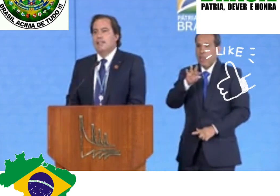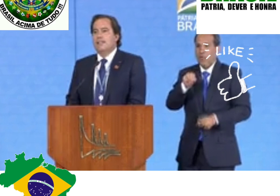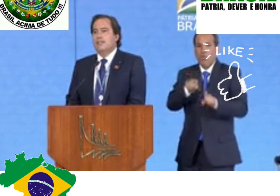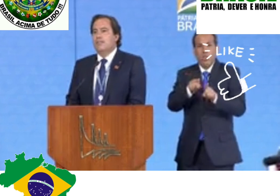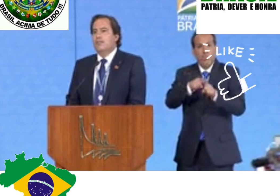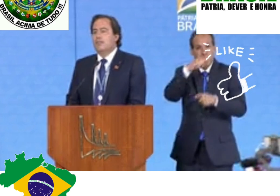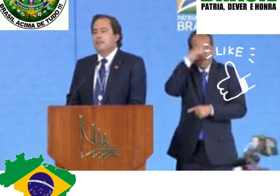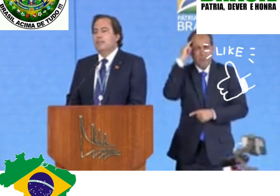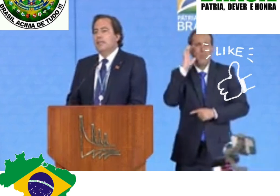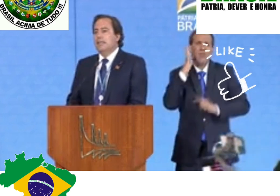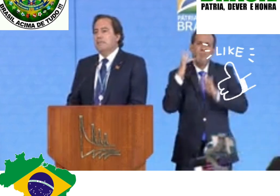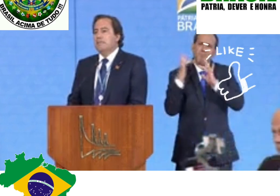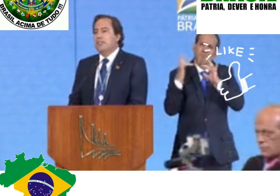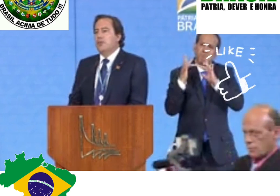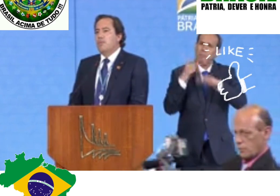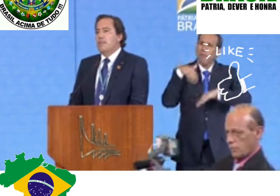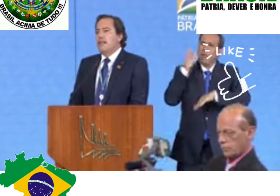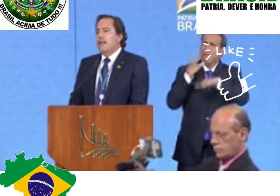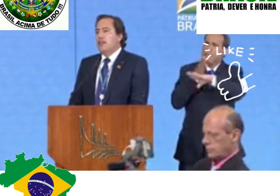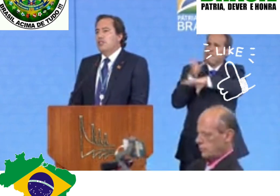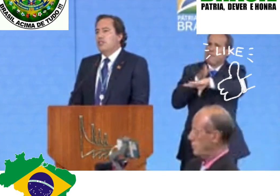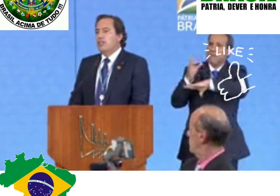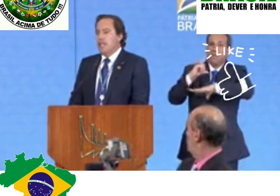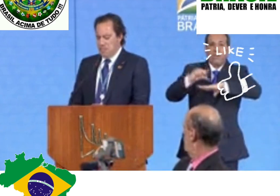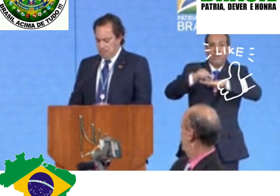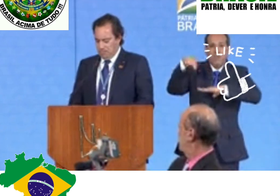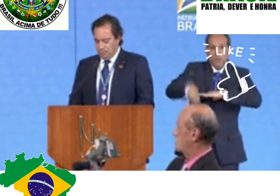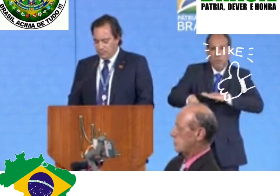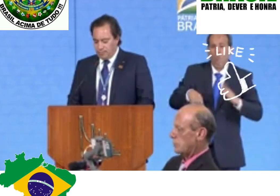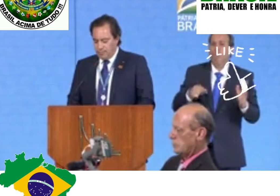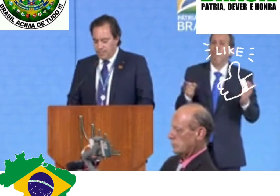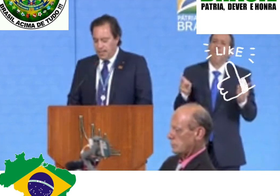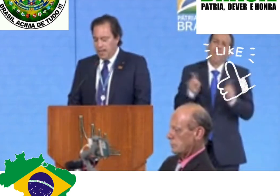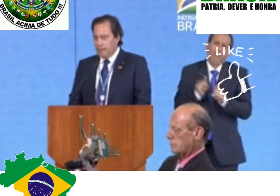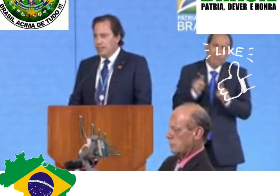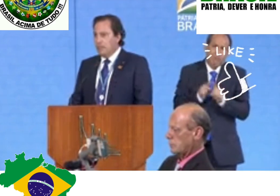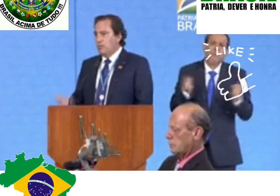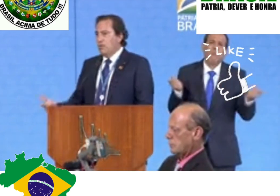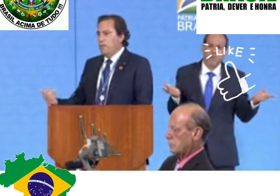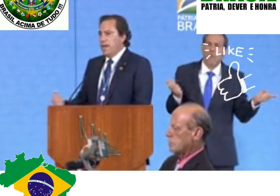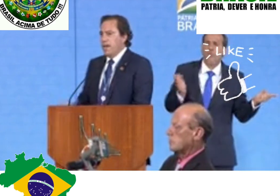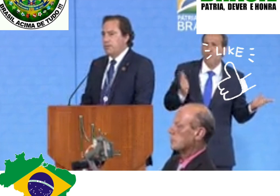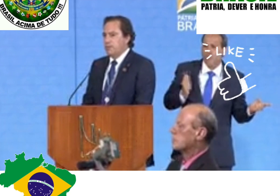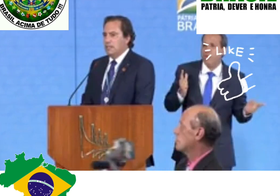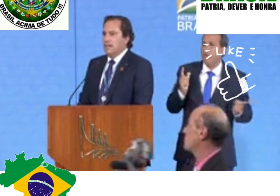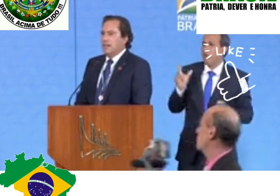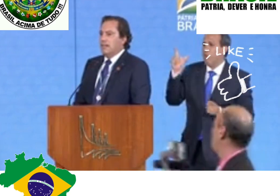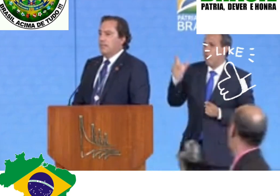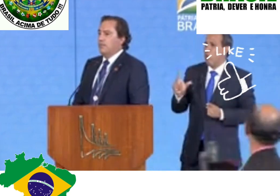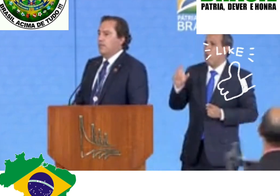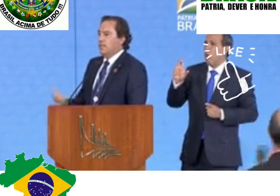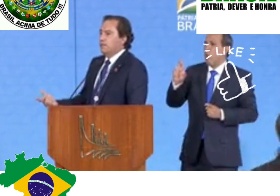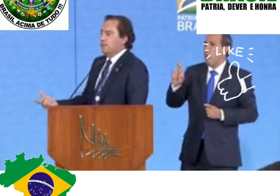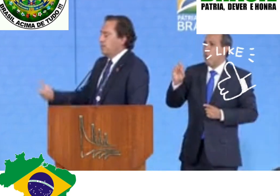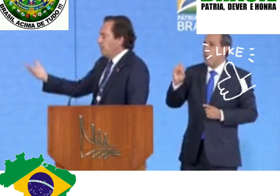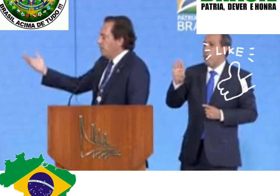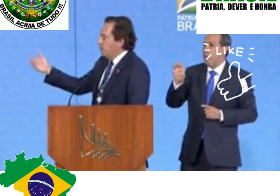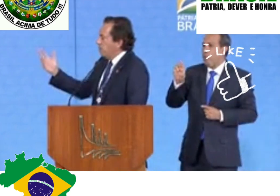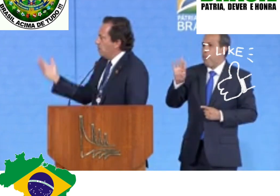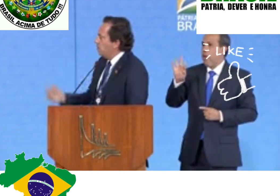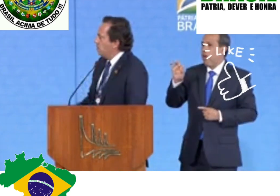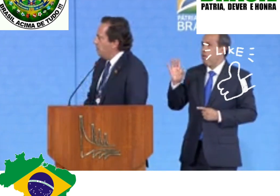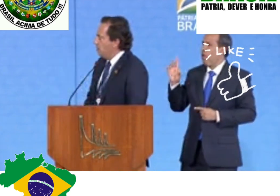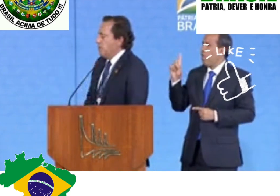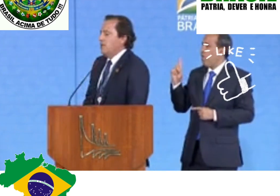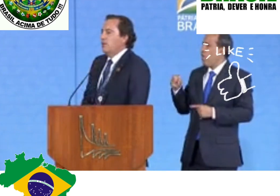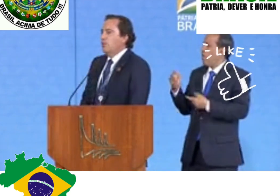muito na Casa Civil, né? Então, a gente tem, tanto com o Roberto, que foi também meu